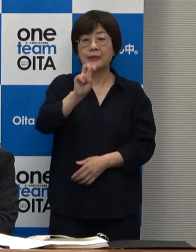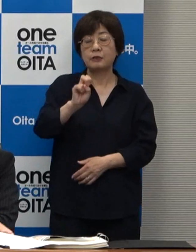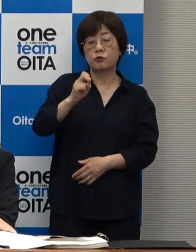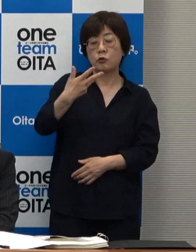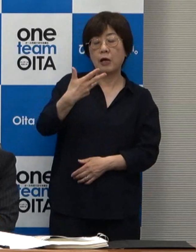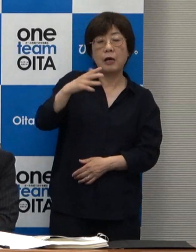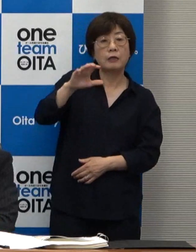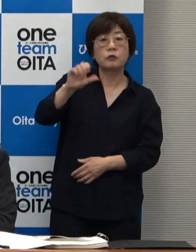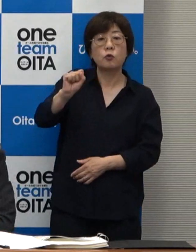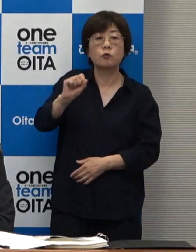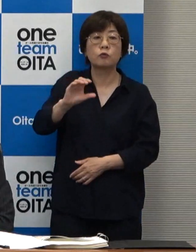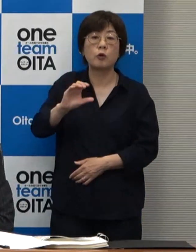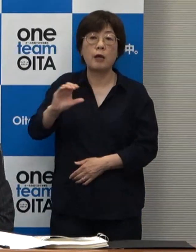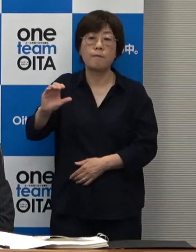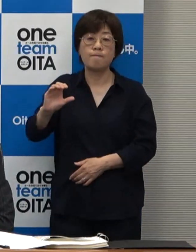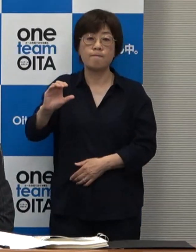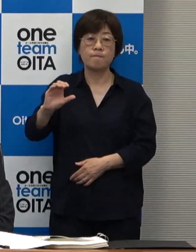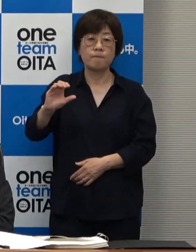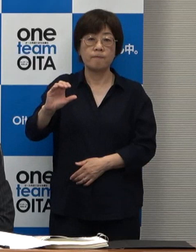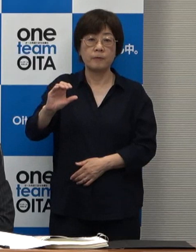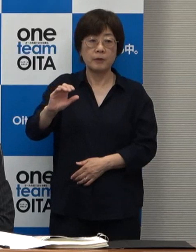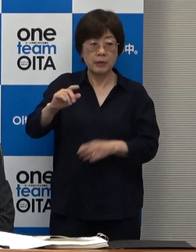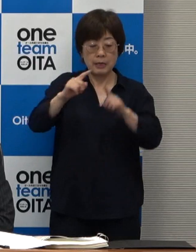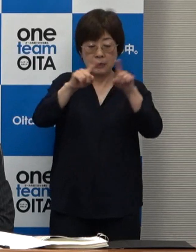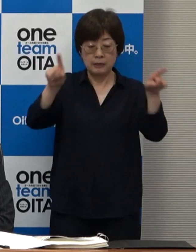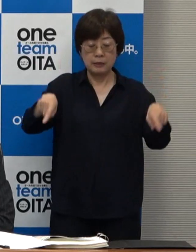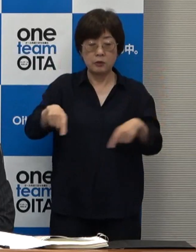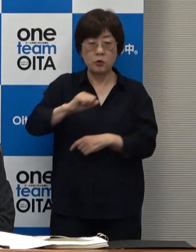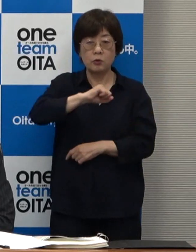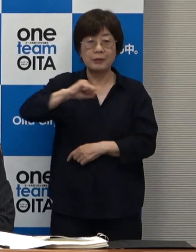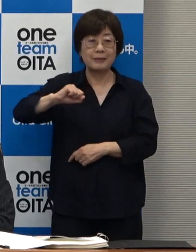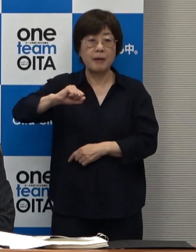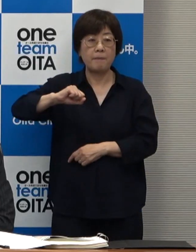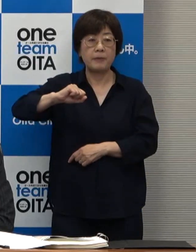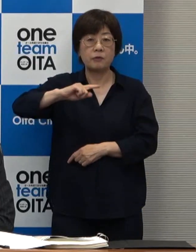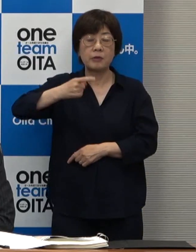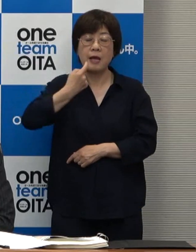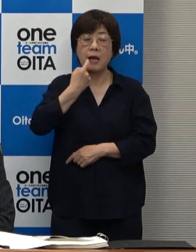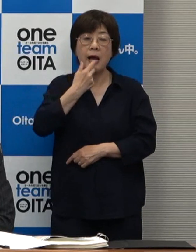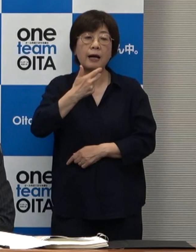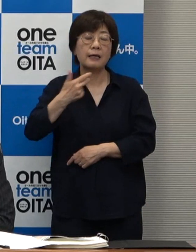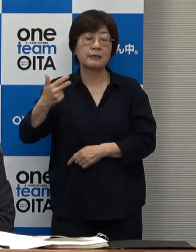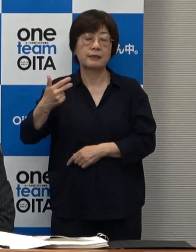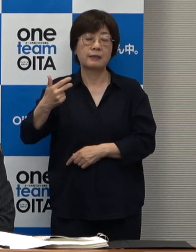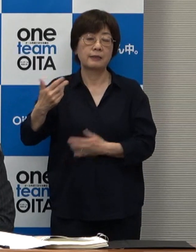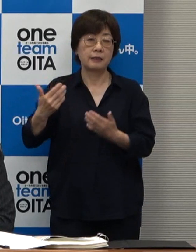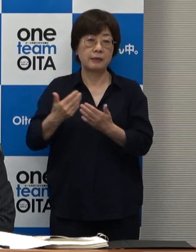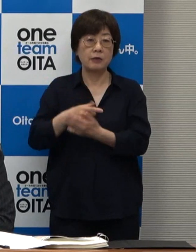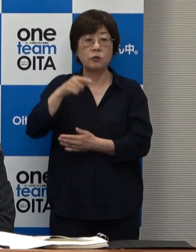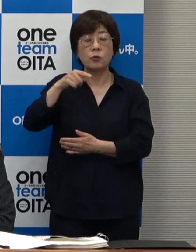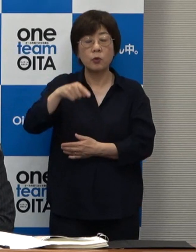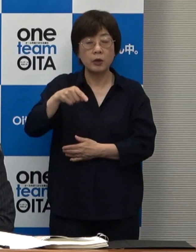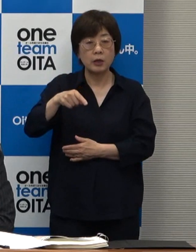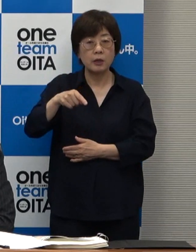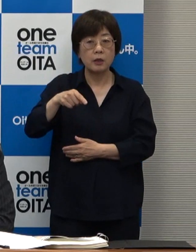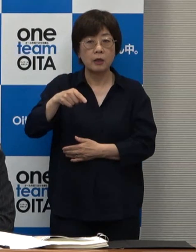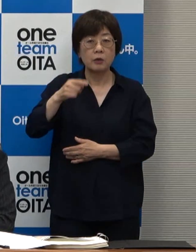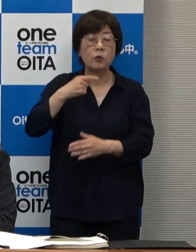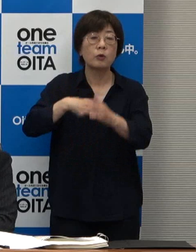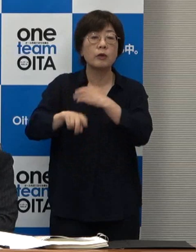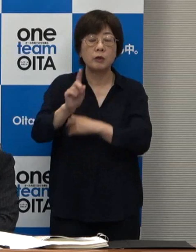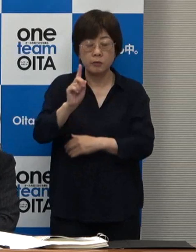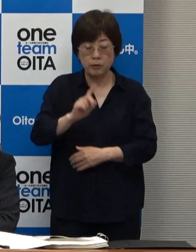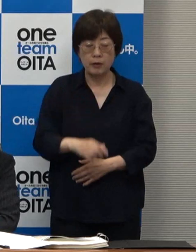右一番上の一番右にあります。赤字となっています。これは 大きなところ